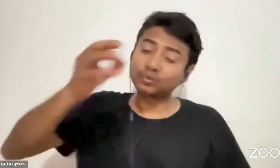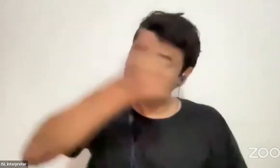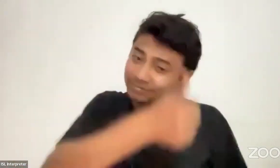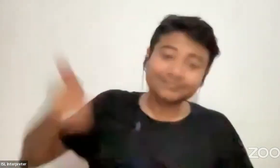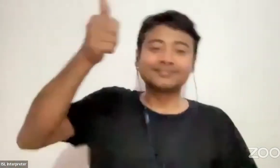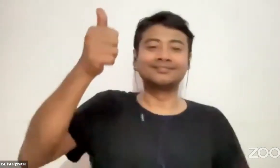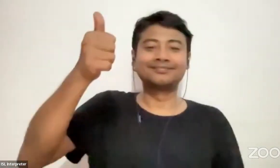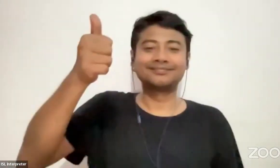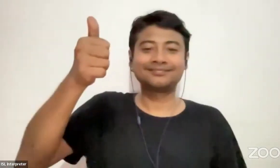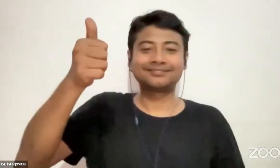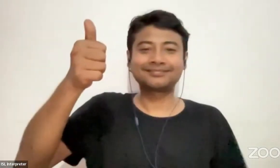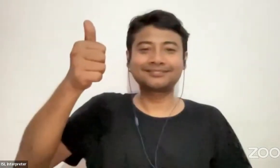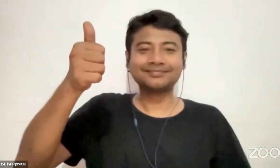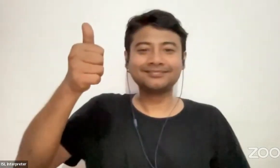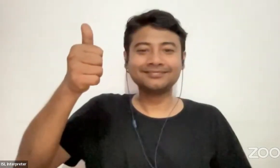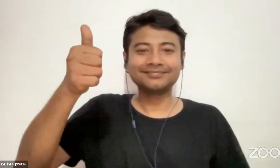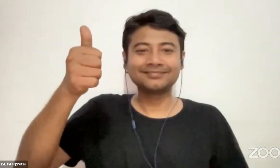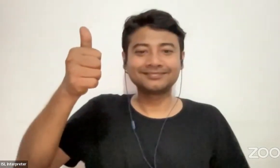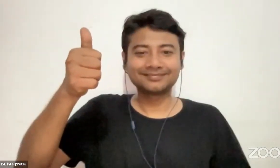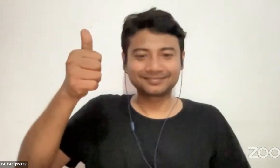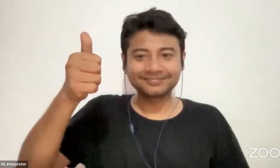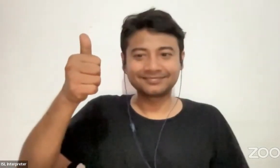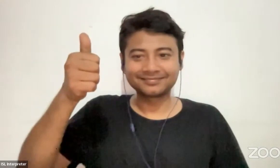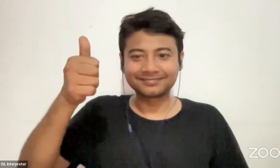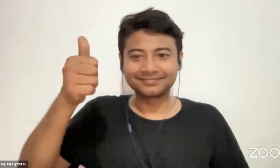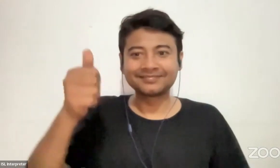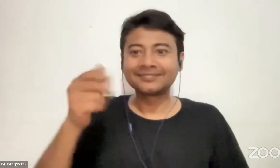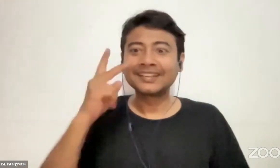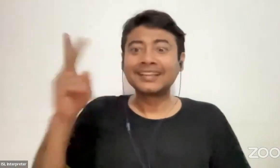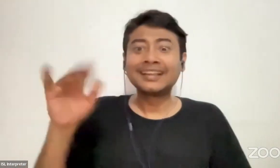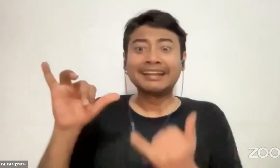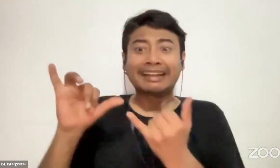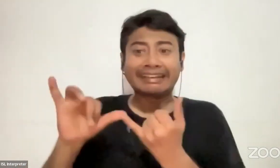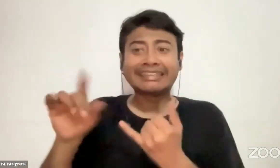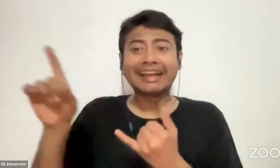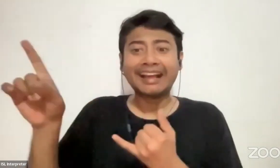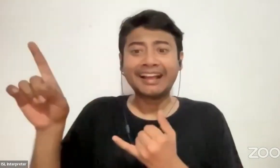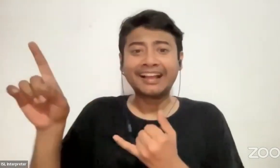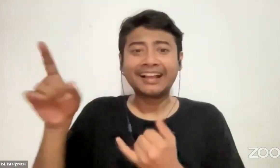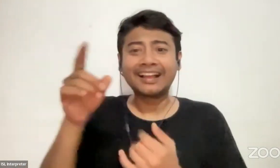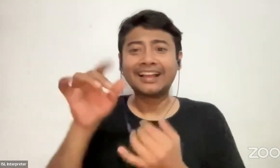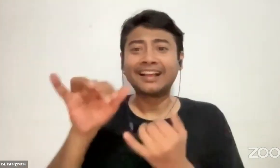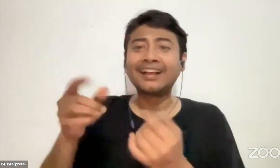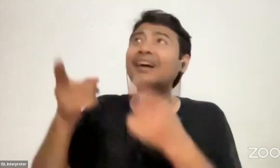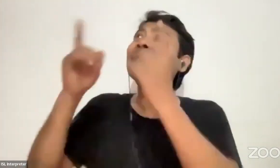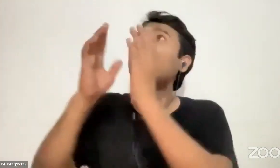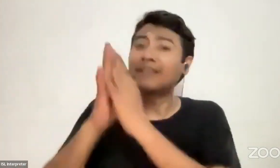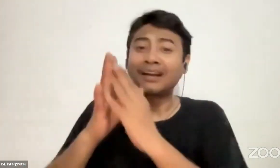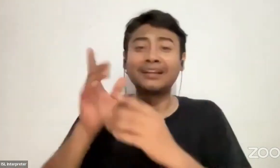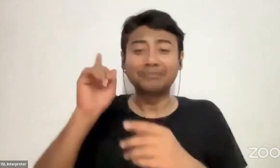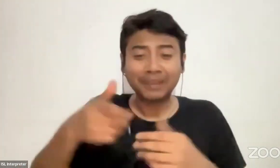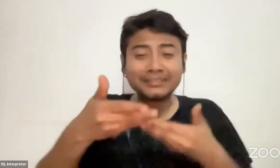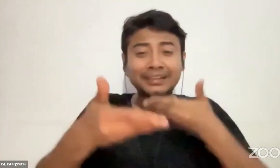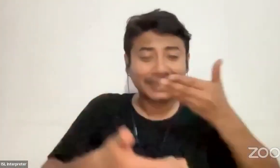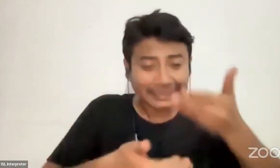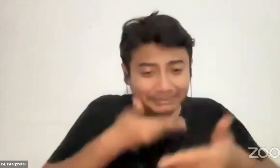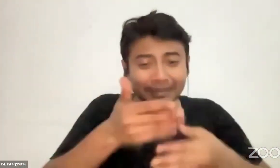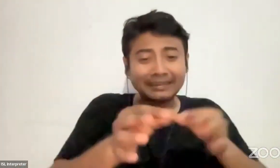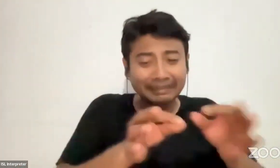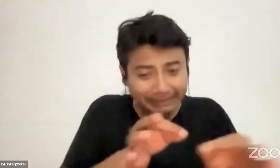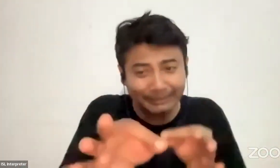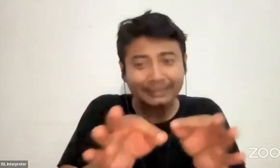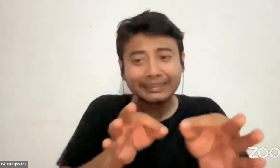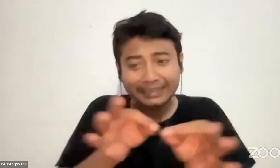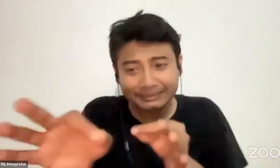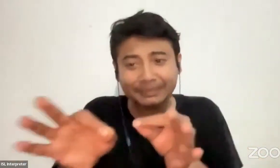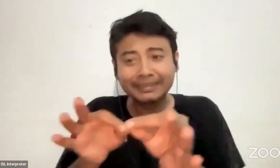खुद से ही बताना पड़ा। देखिए भगवान के लिए कितना दुखद है कि हम जैसे मूर्खों को ये सारी बातें बोल बोल के बतानी पड़ी है। इस